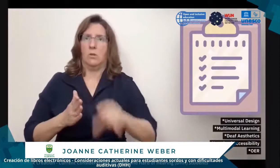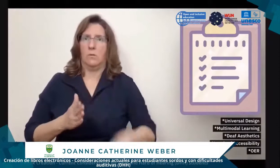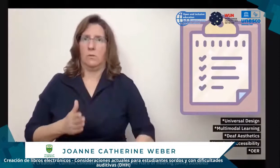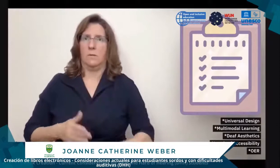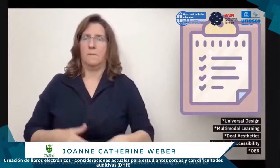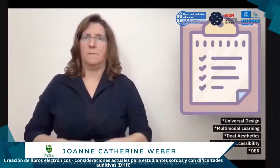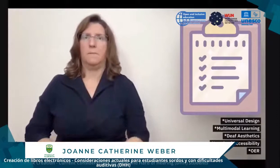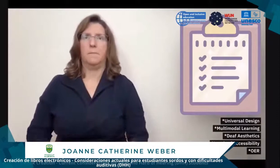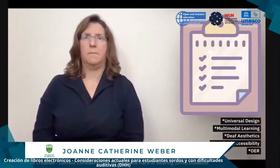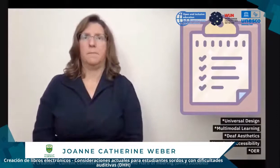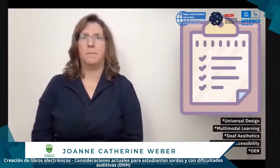sordera.